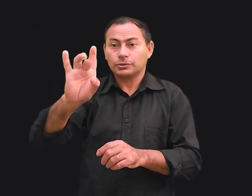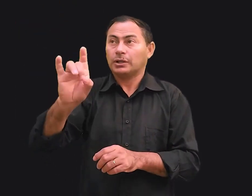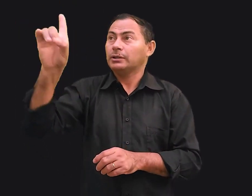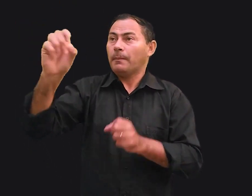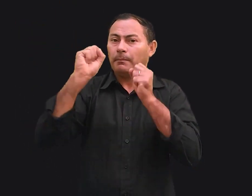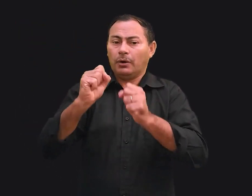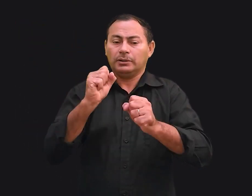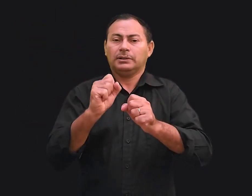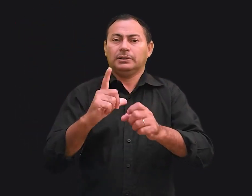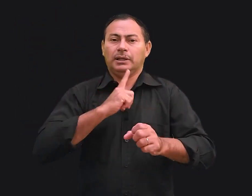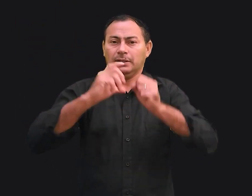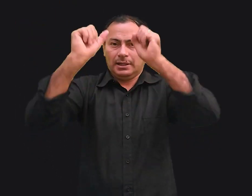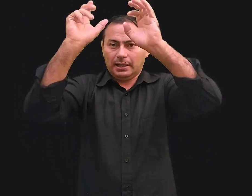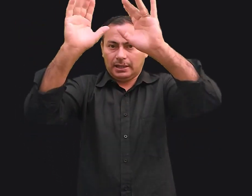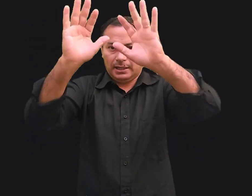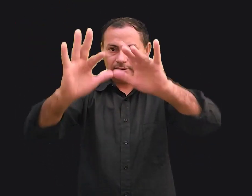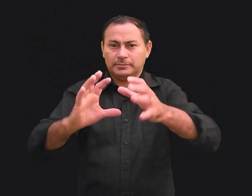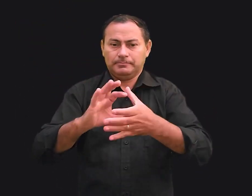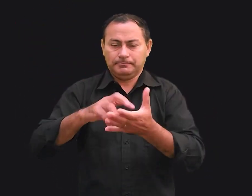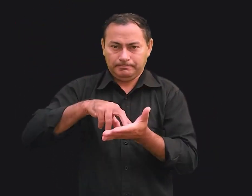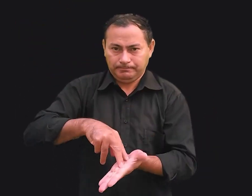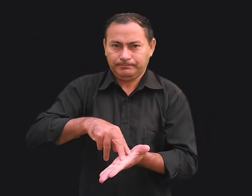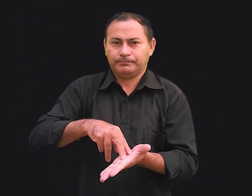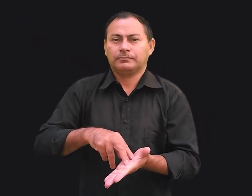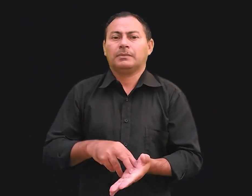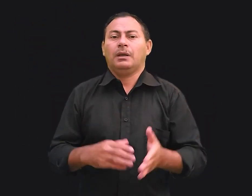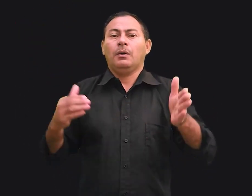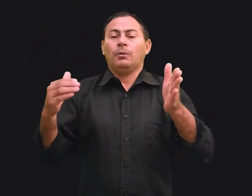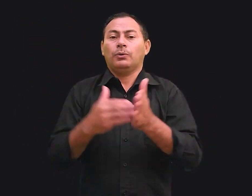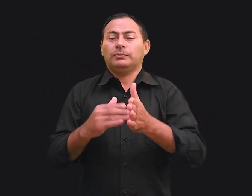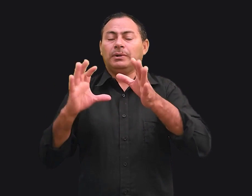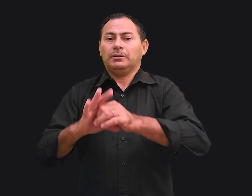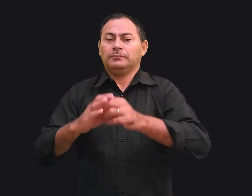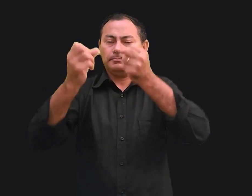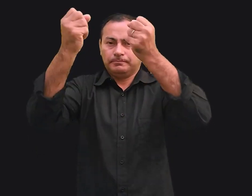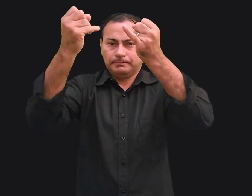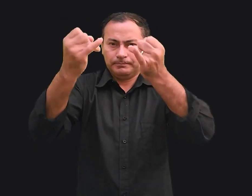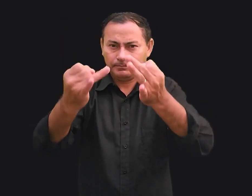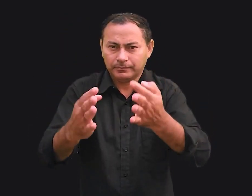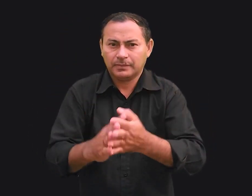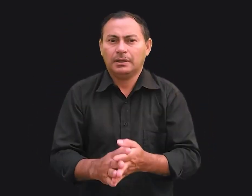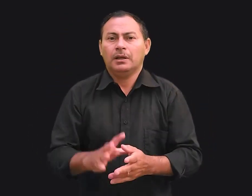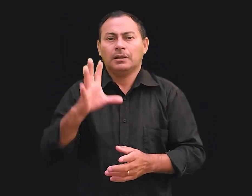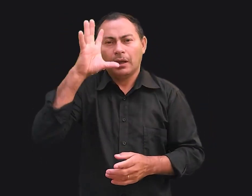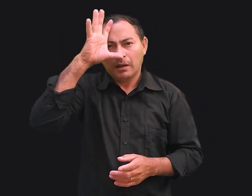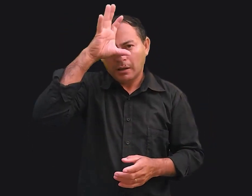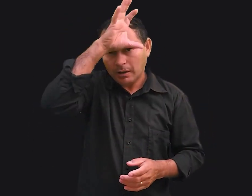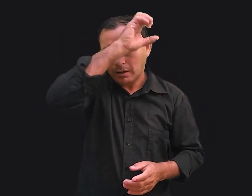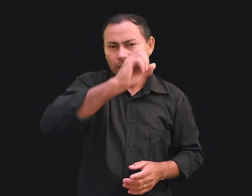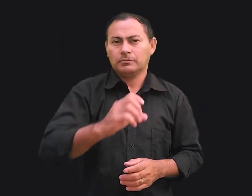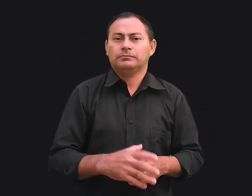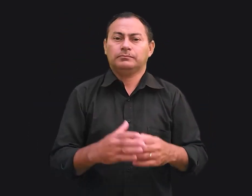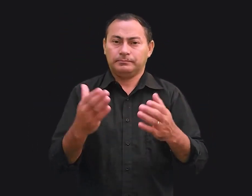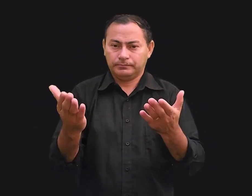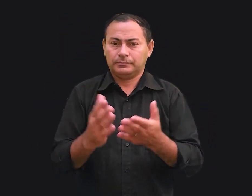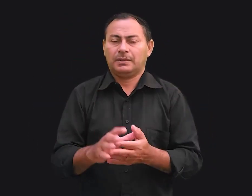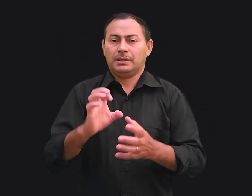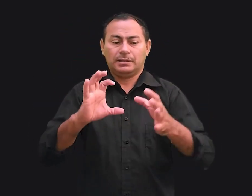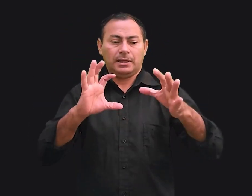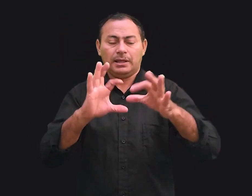Deus pode, pela sua graça, mantê-lo. O último elo abordado foi o da compreensão. Esse elo